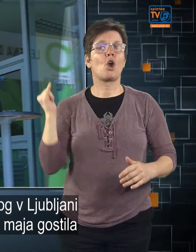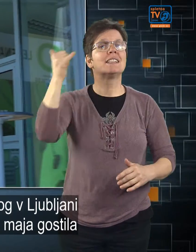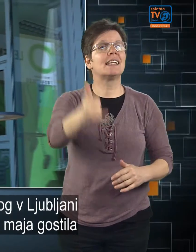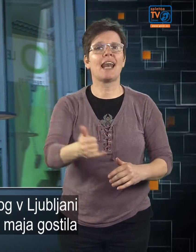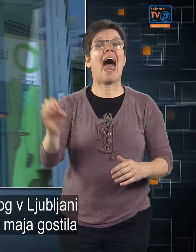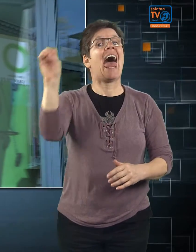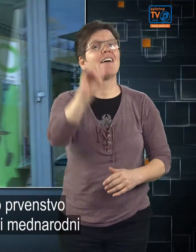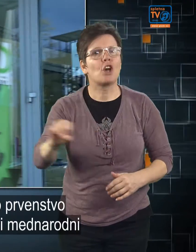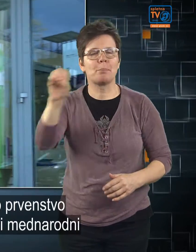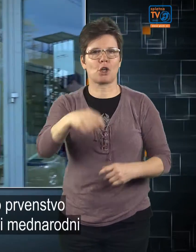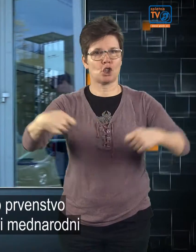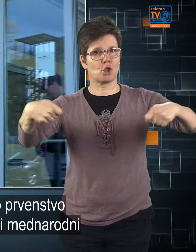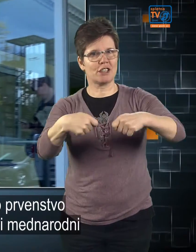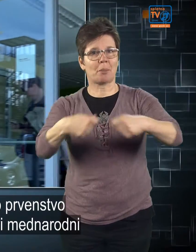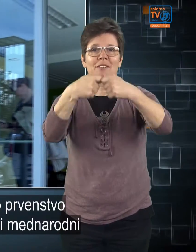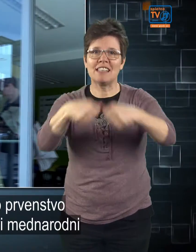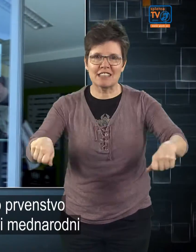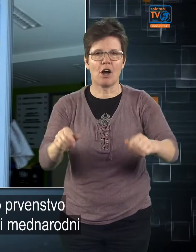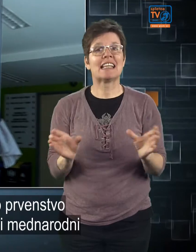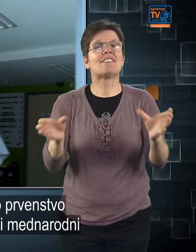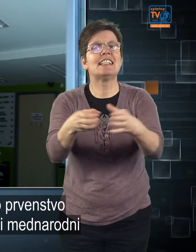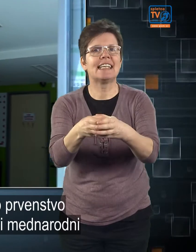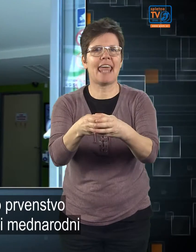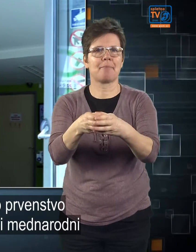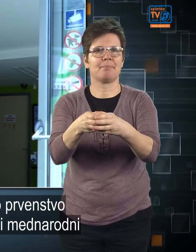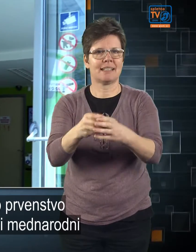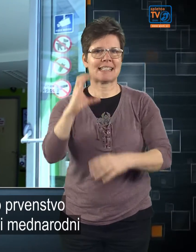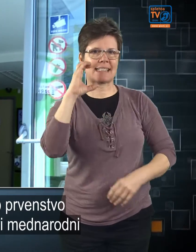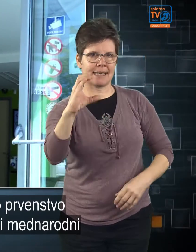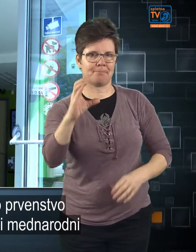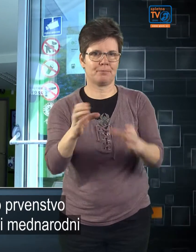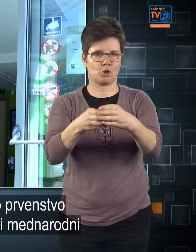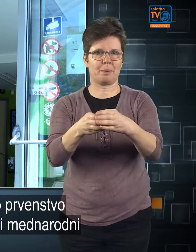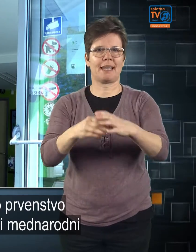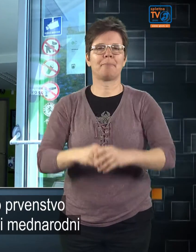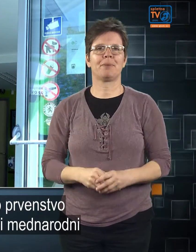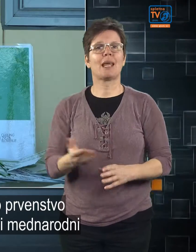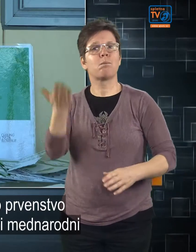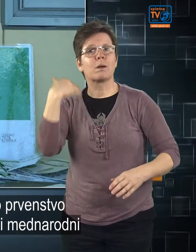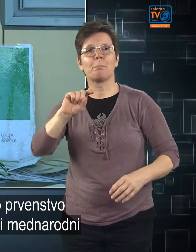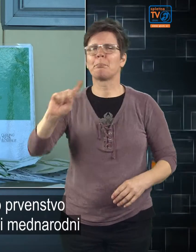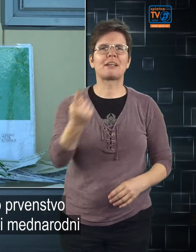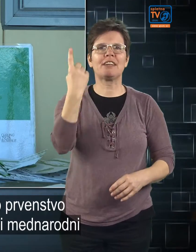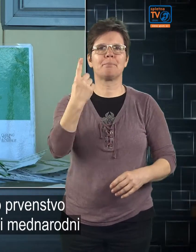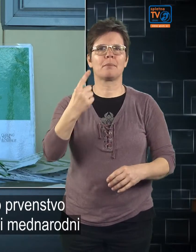prvenstvo divizije C, ki je bil prvi mednarodni krlinški dogodek v Sloveniji.